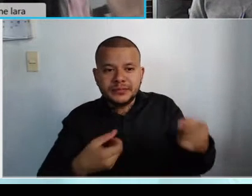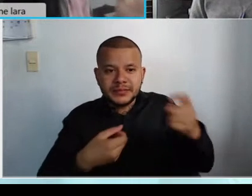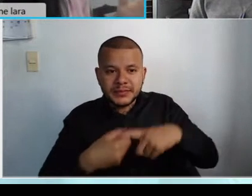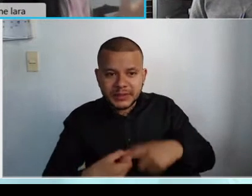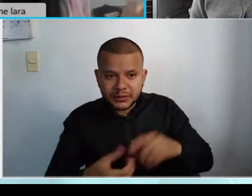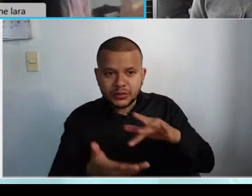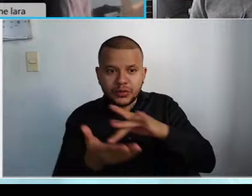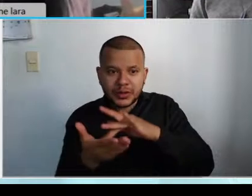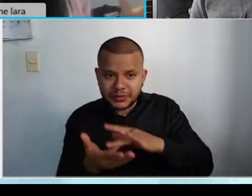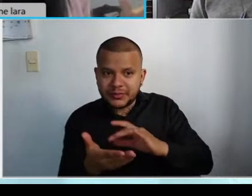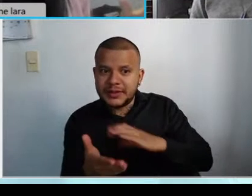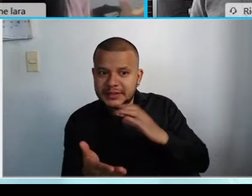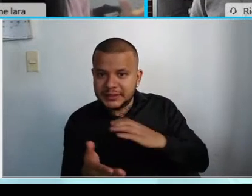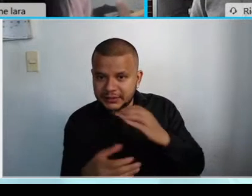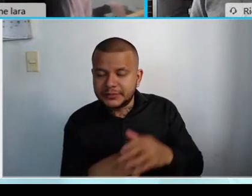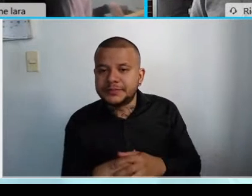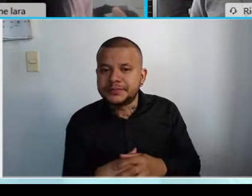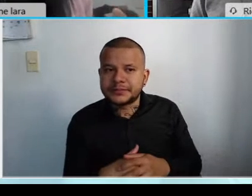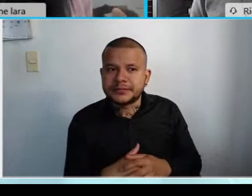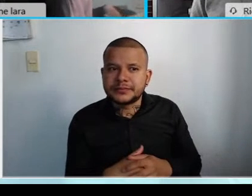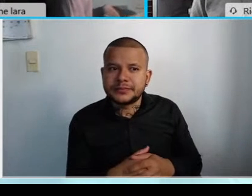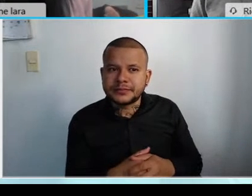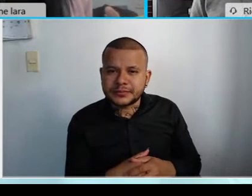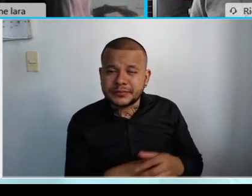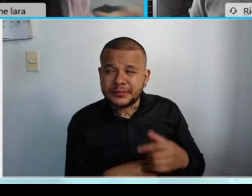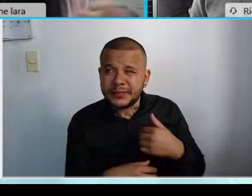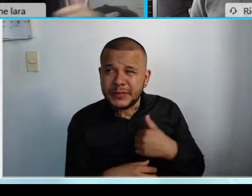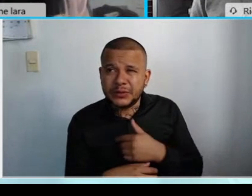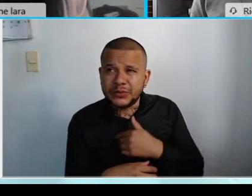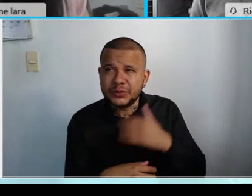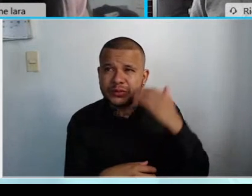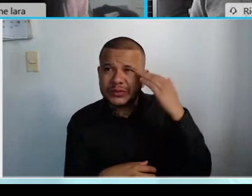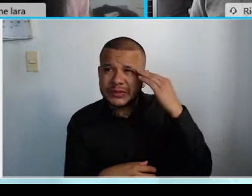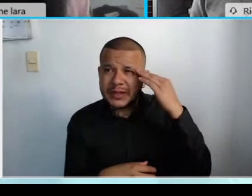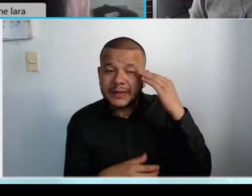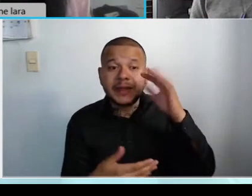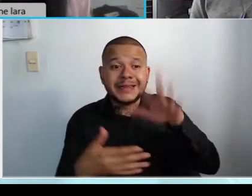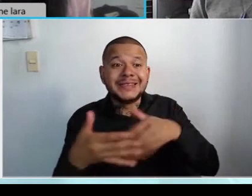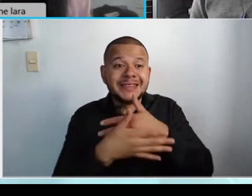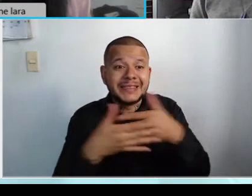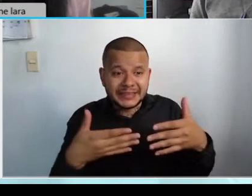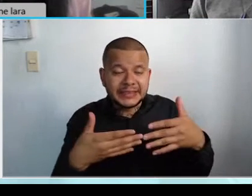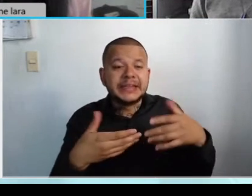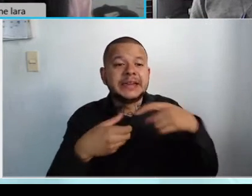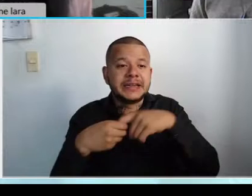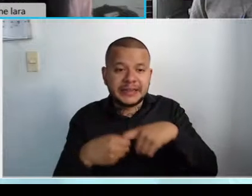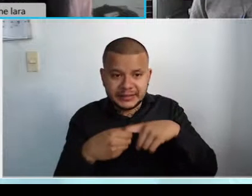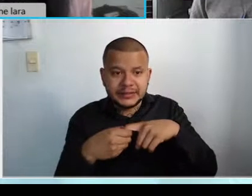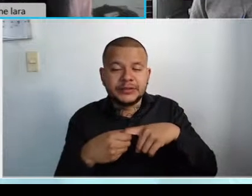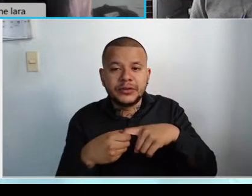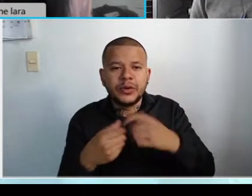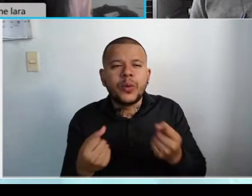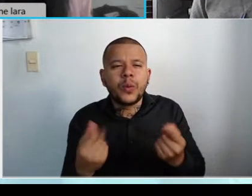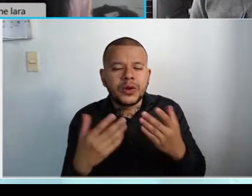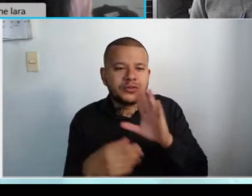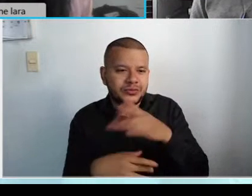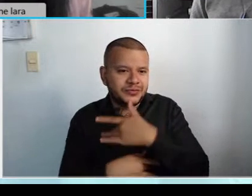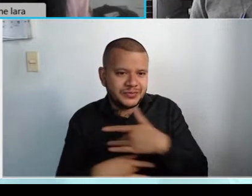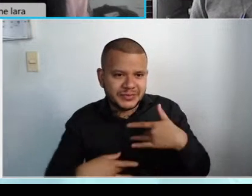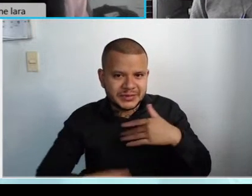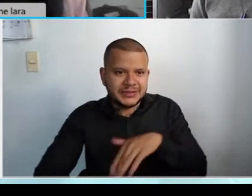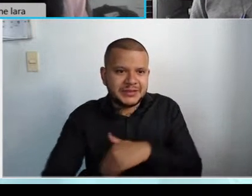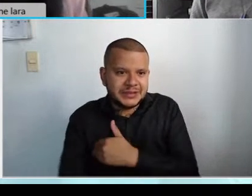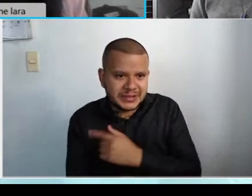Entonces, contamos. Nosotros tenemos el dato del registro de localización, ¿cierto? Desde el Ministerio de Salud, porque es